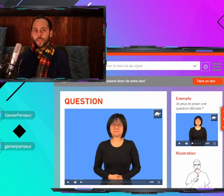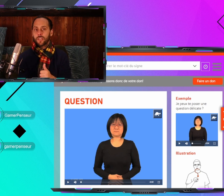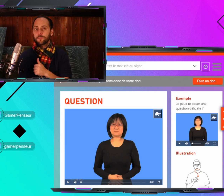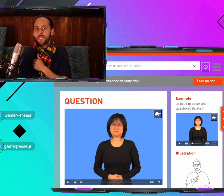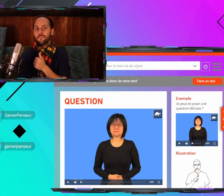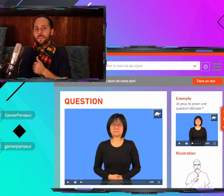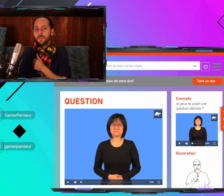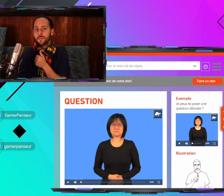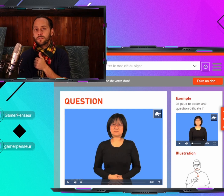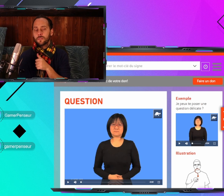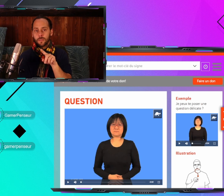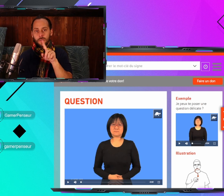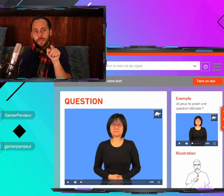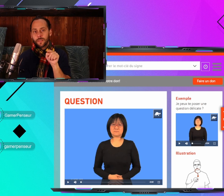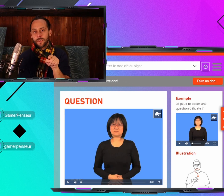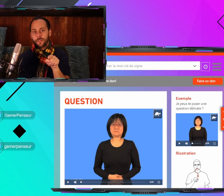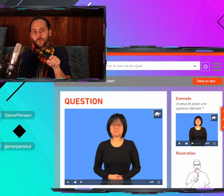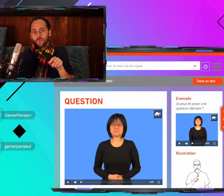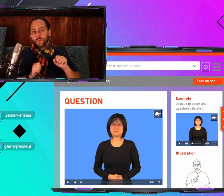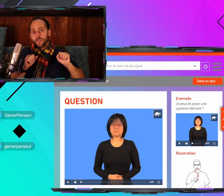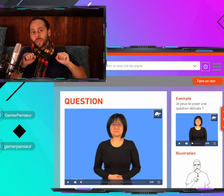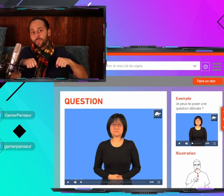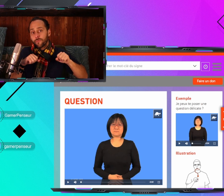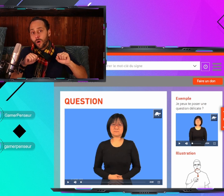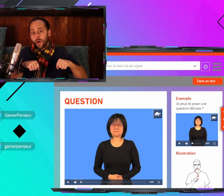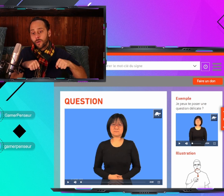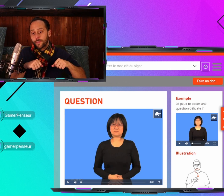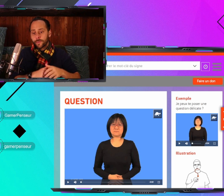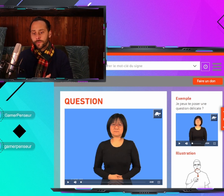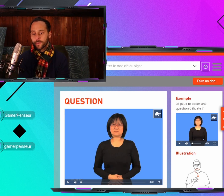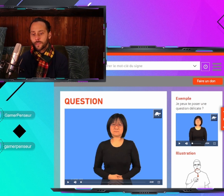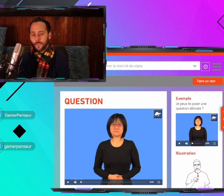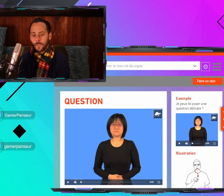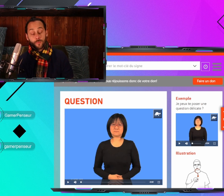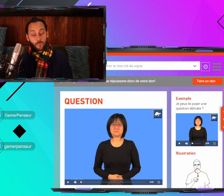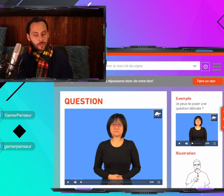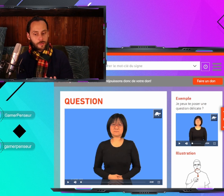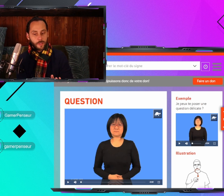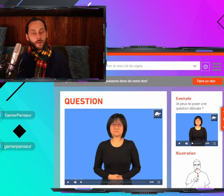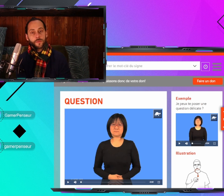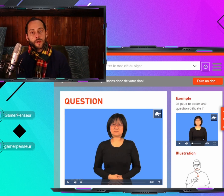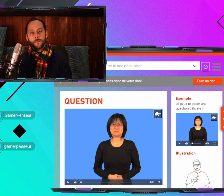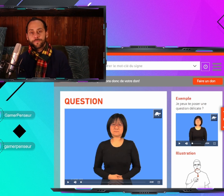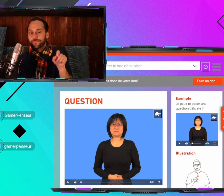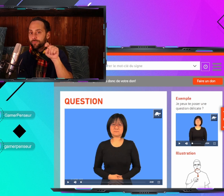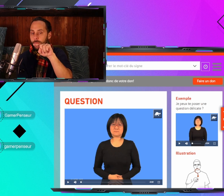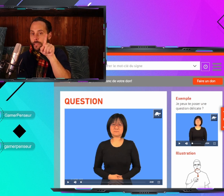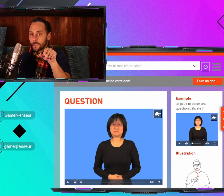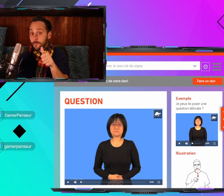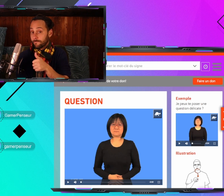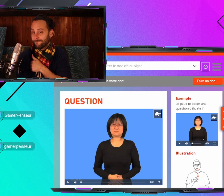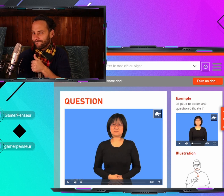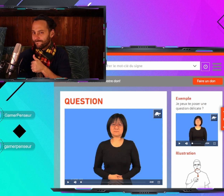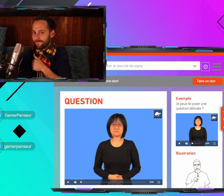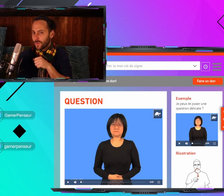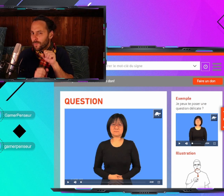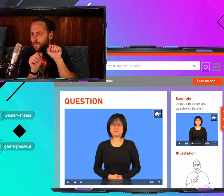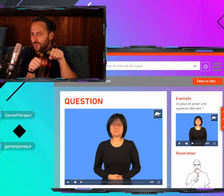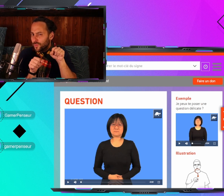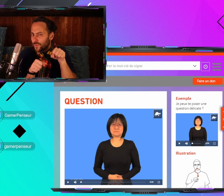Donc moi j'irai avec privé, question et pouvoir. Moi je le signerai comme ça.